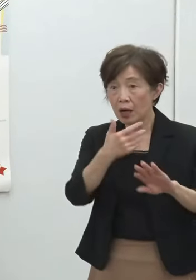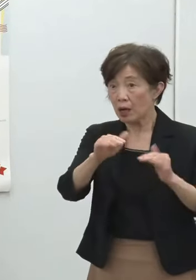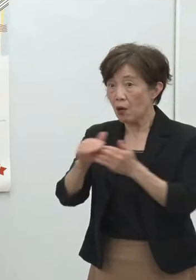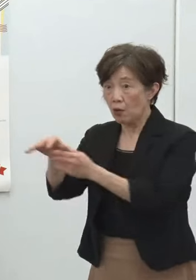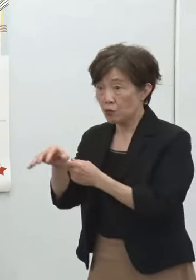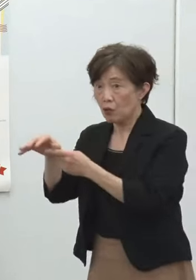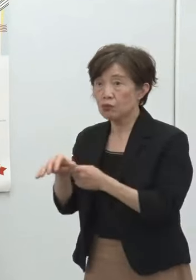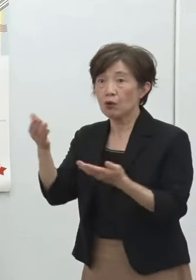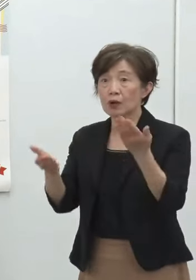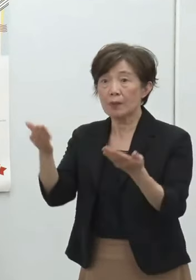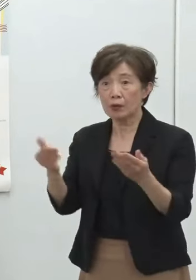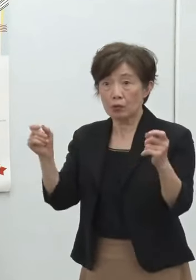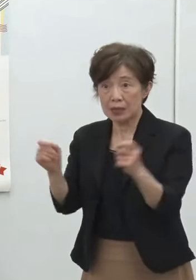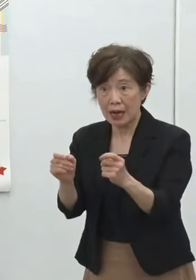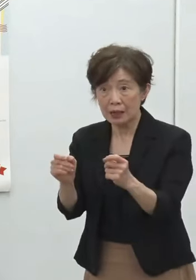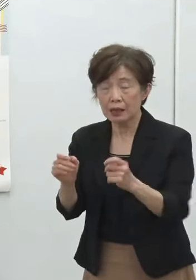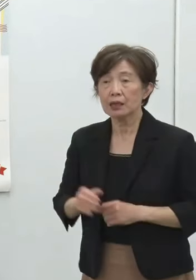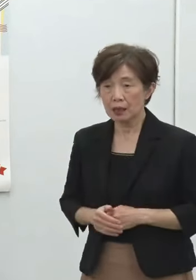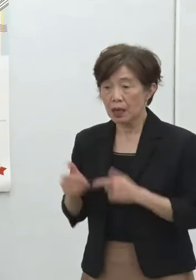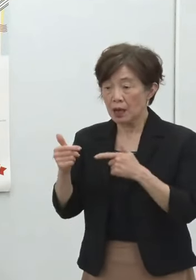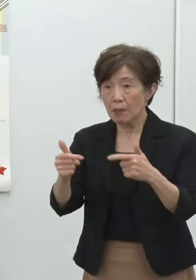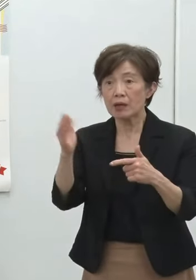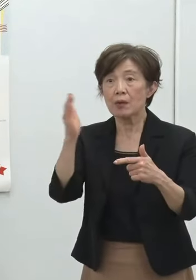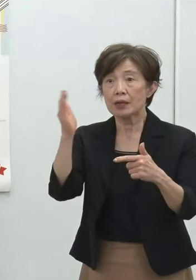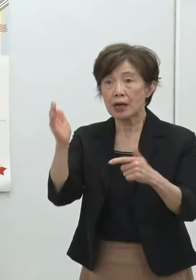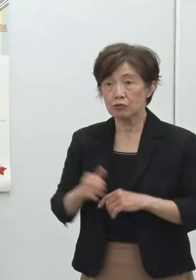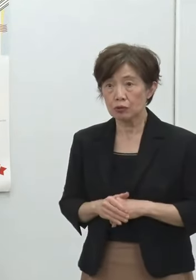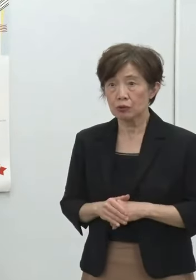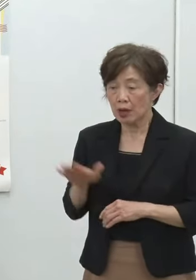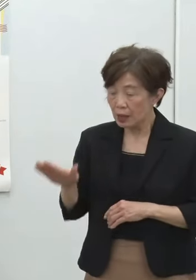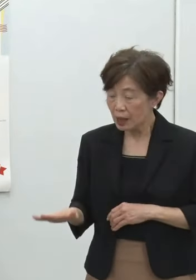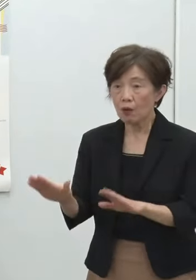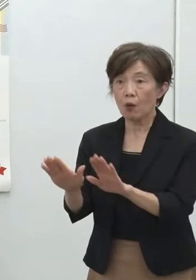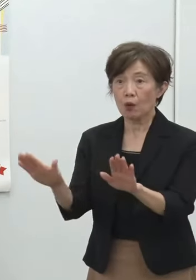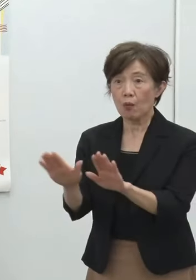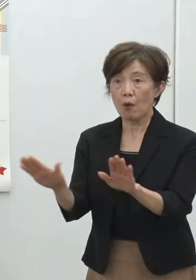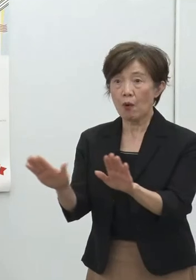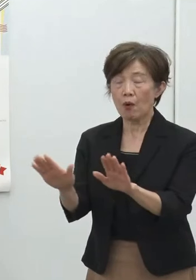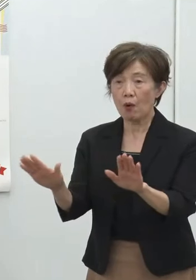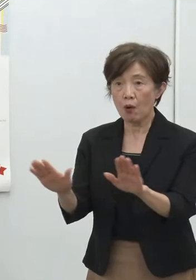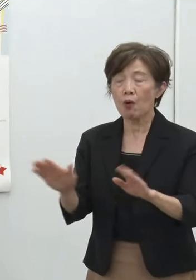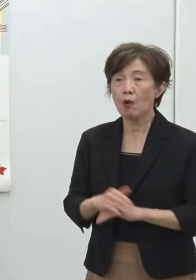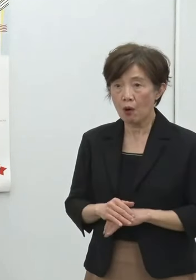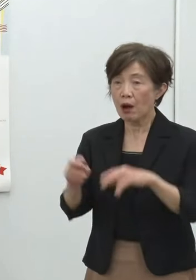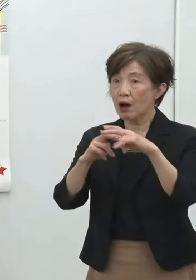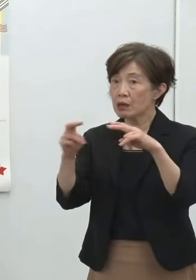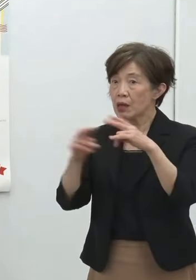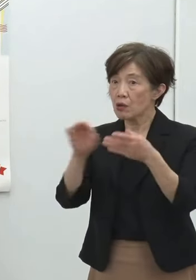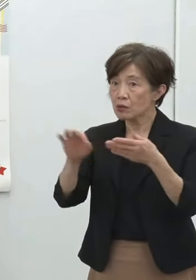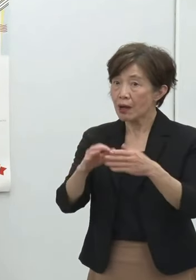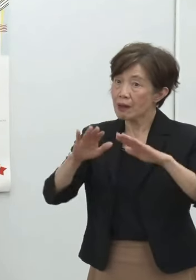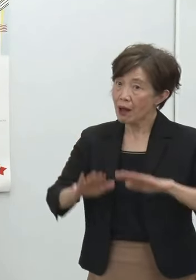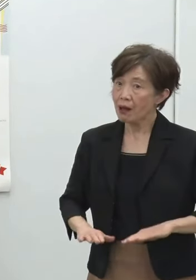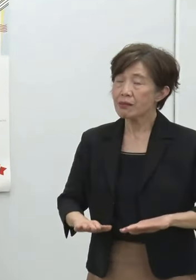場とは近いとは思うんですが、まあ、そのバスではなく、まあ、低学年の子どもたちっていうのもそういう公共交通機関を使ってですね、安全